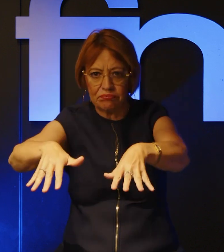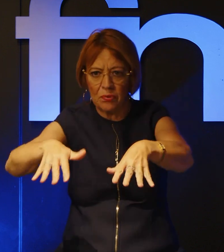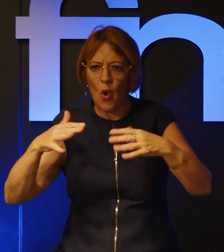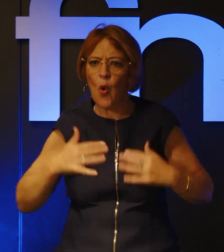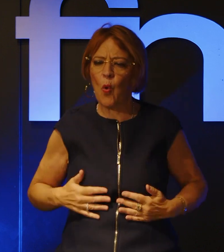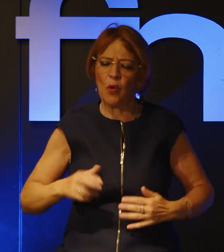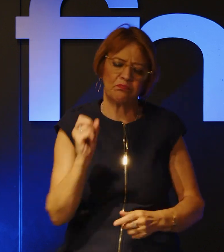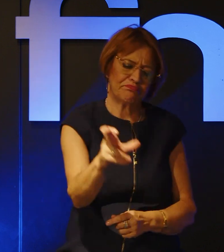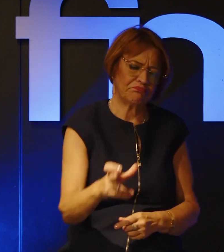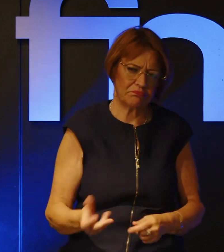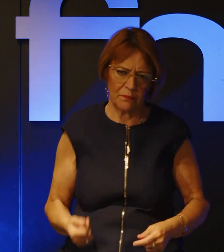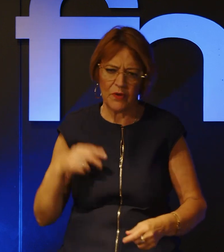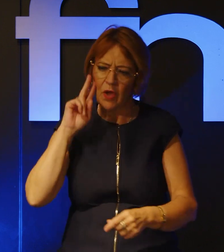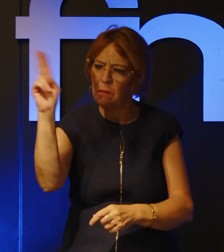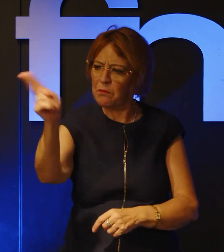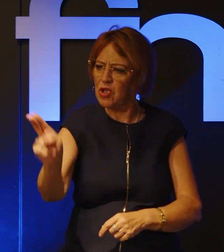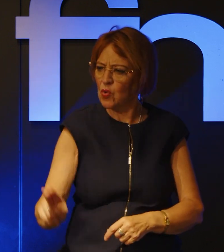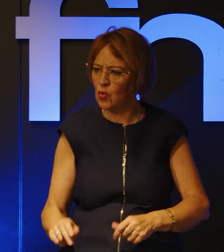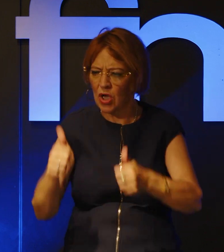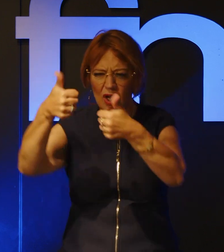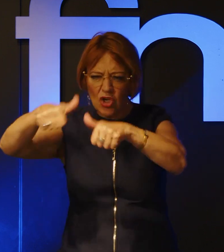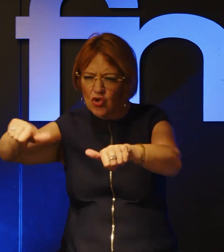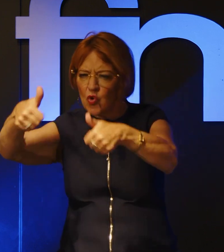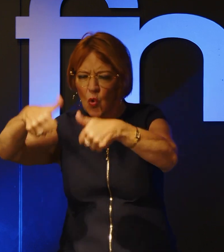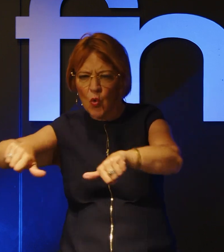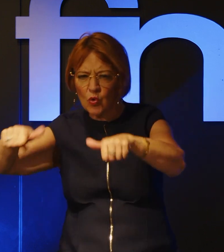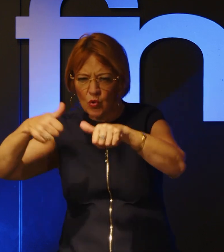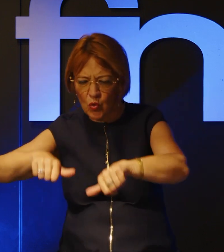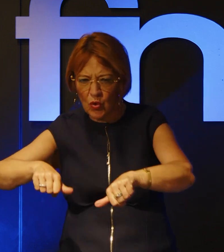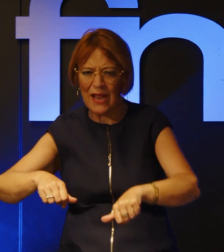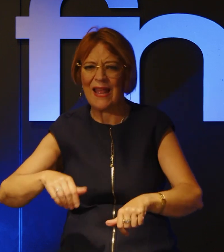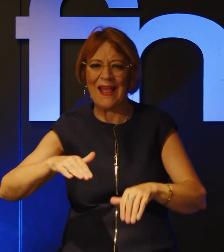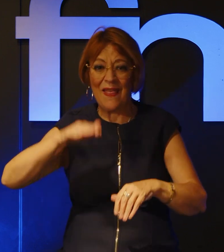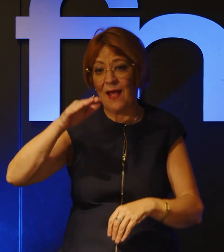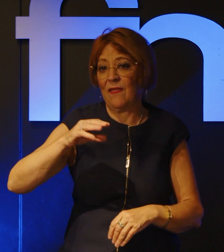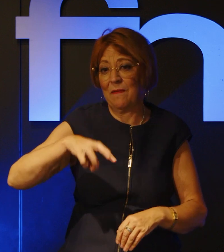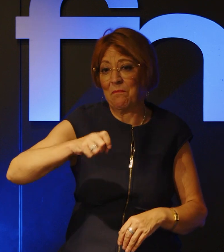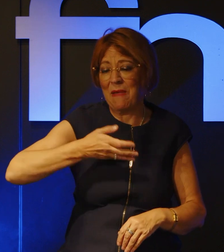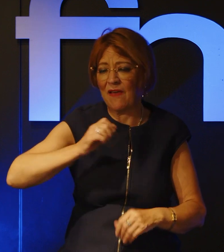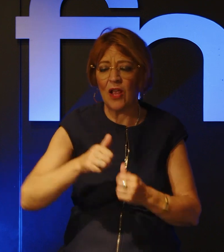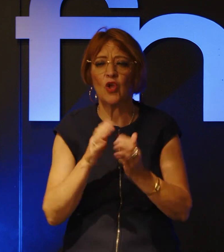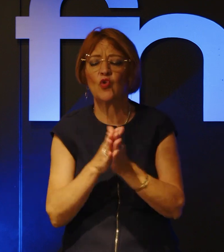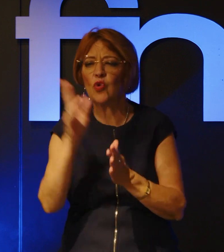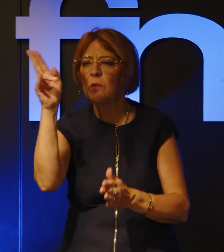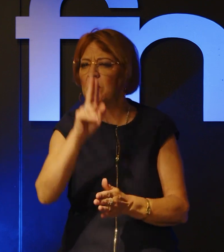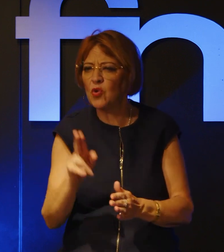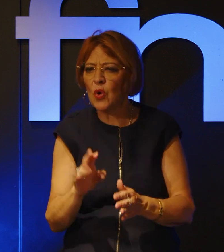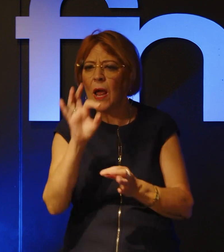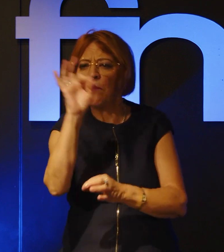corpo aliás nós vemos pinturas aos culturas a medievais e são as culturas ou pinturas que não têm